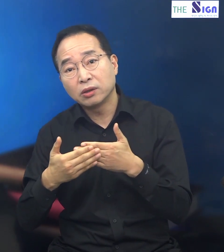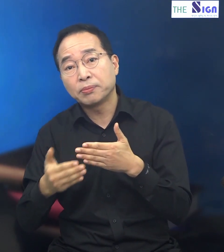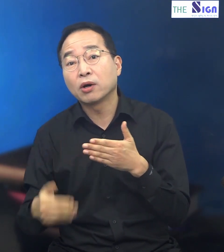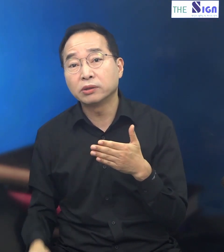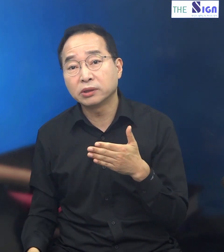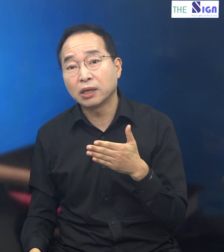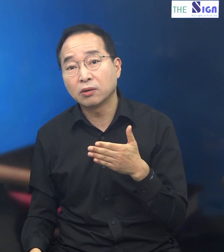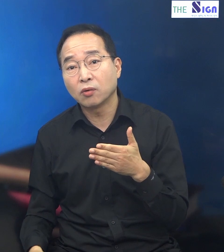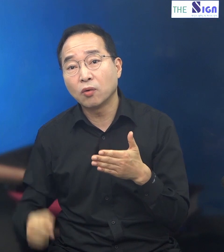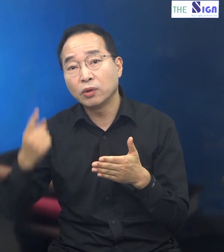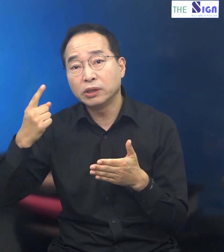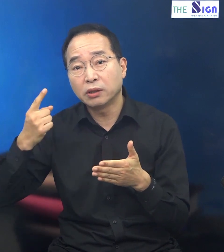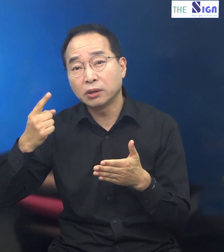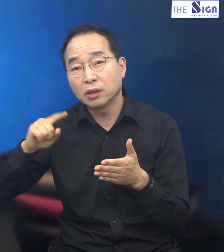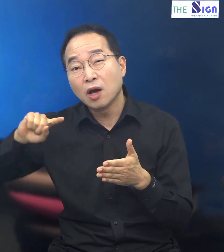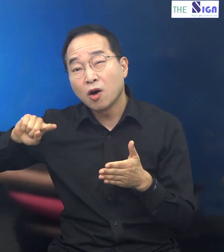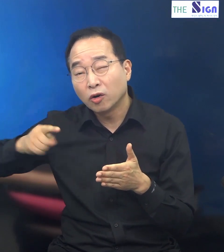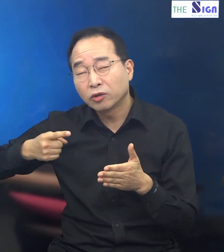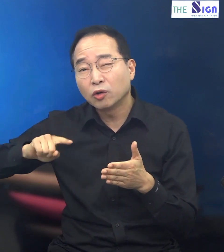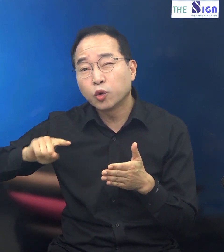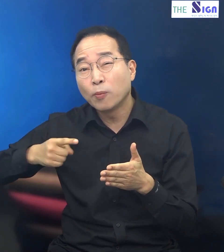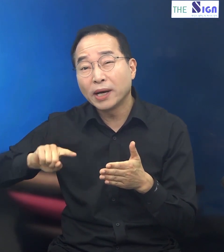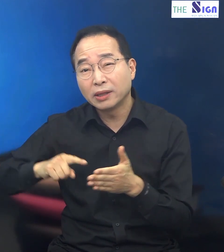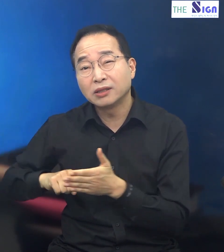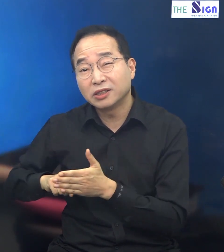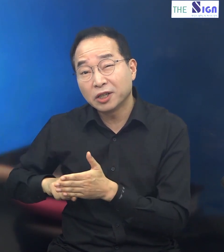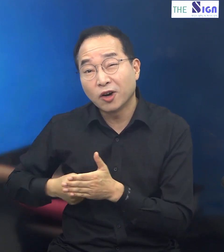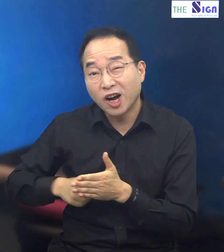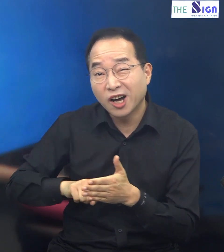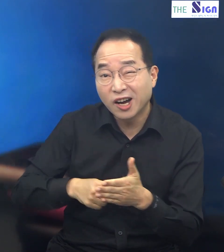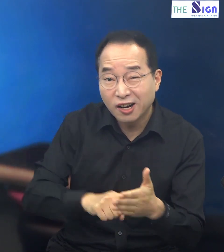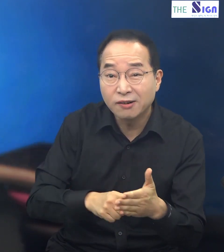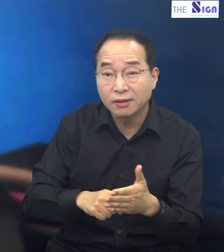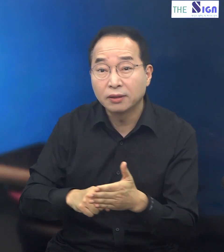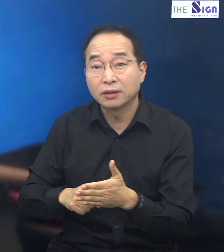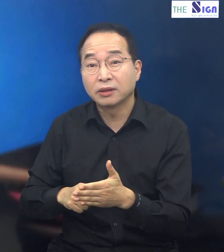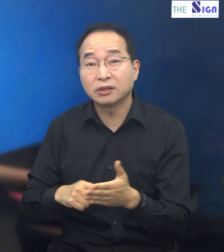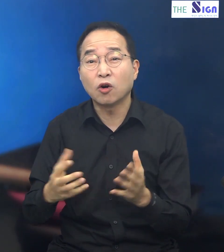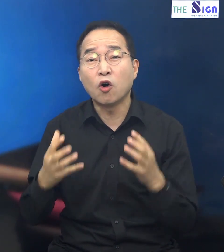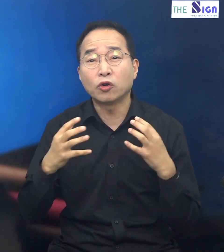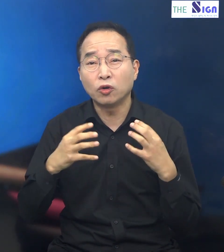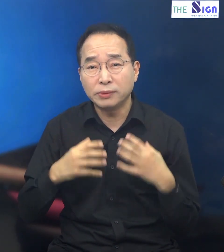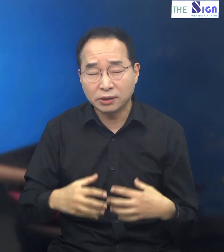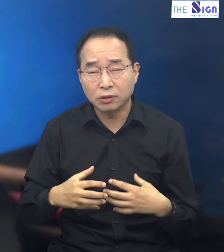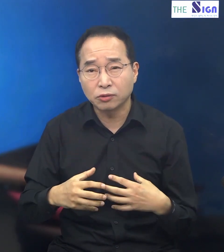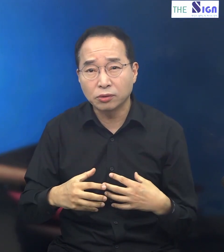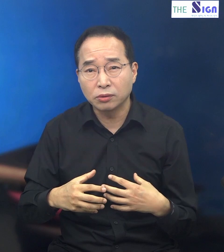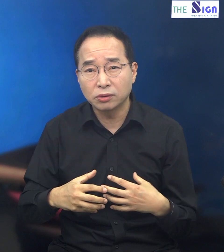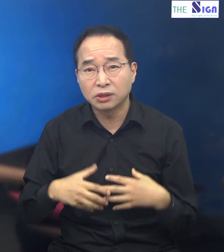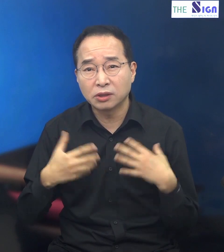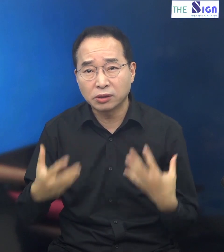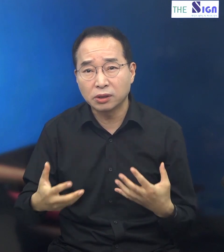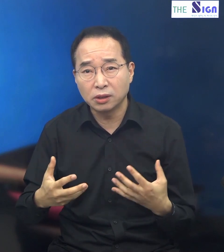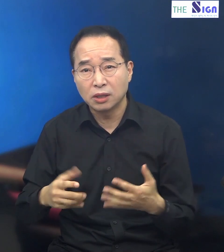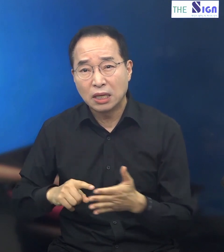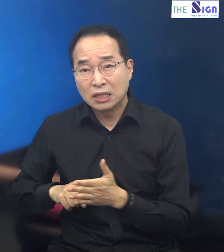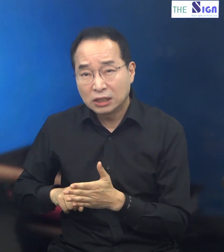벽을 뜻하는 거고 이거는 어떤 걸 돌파한다는 뜻이에요. 그래서 어려움이 있어도 그것을